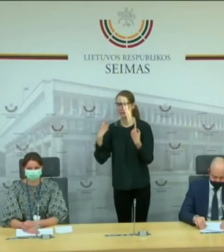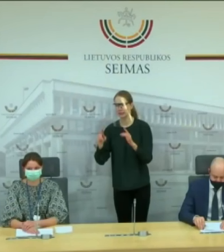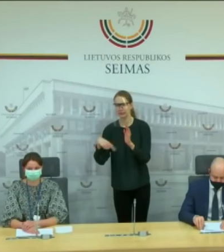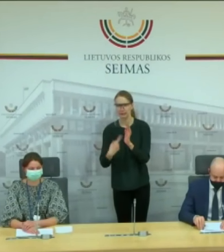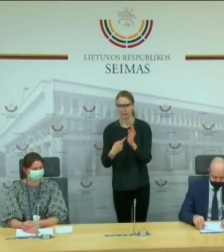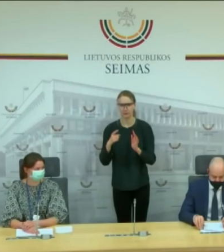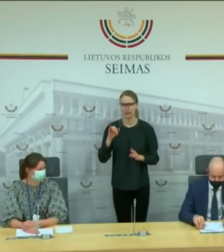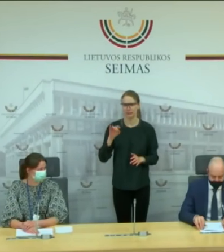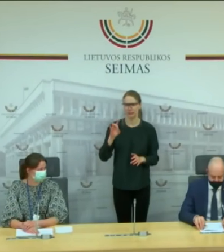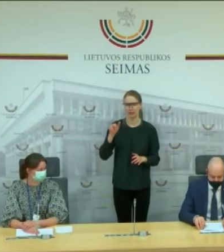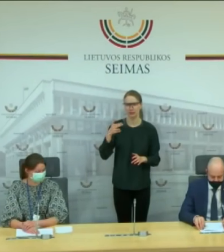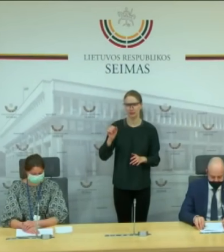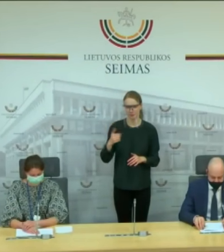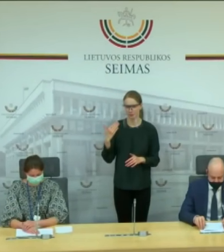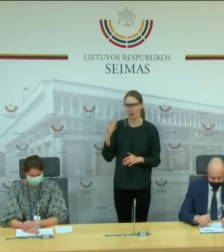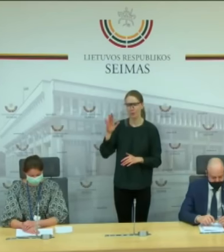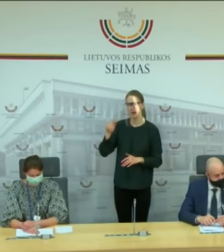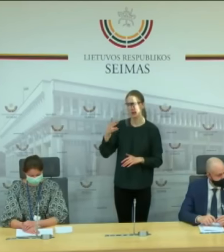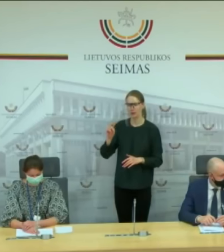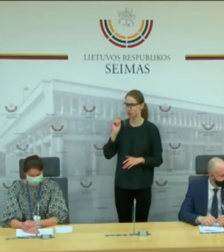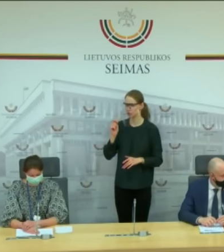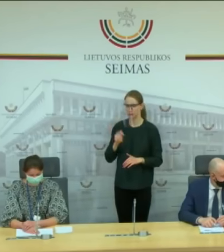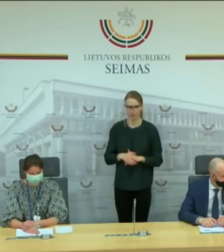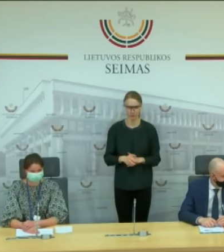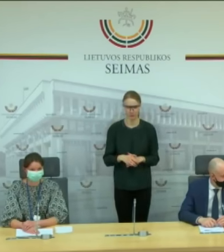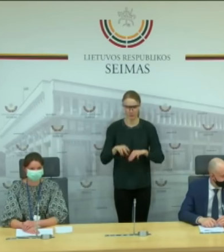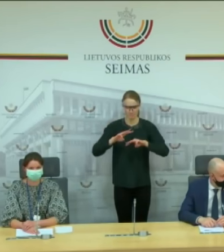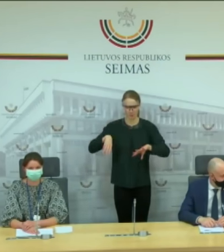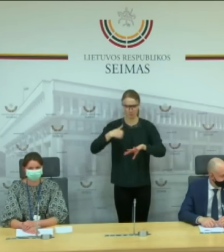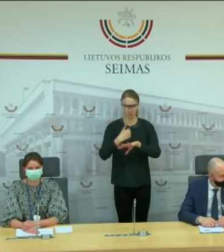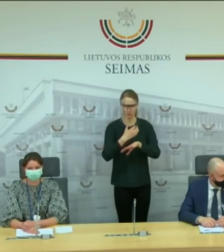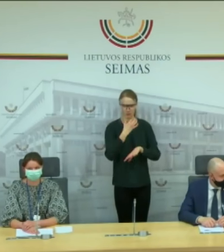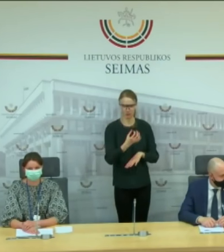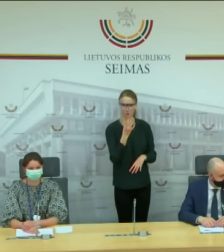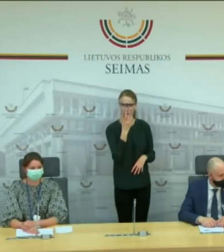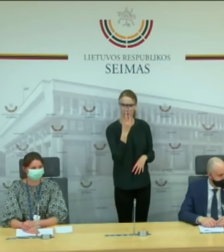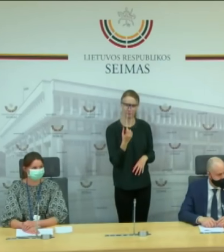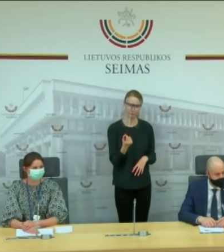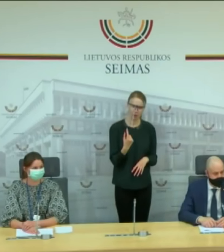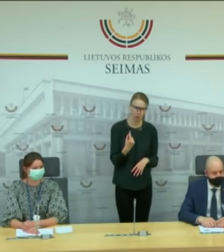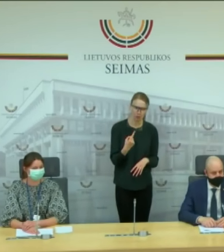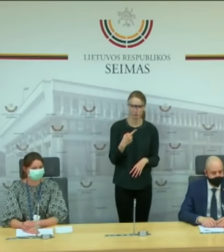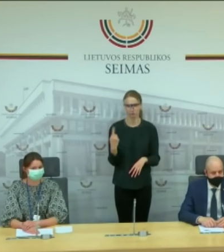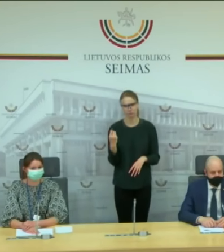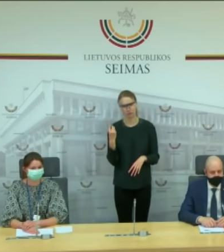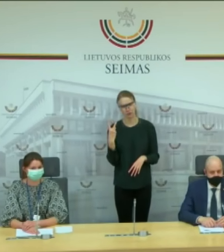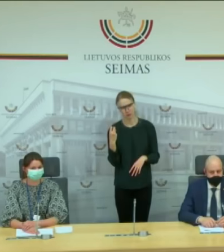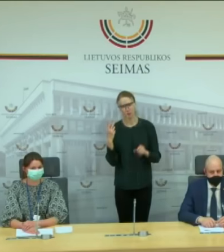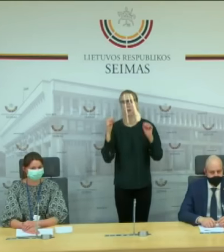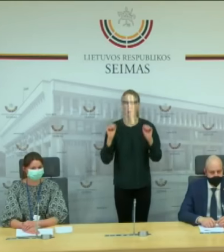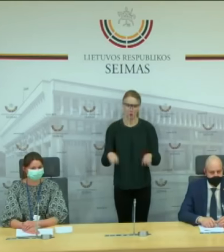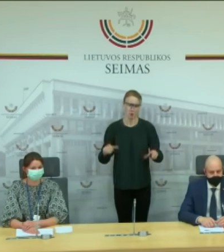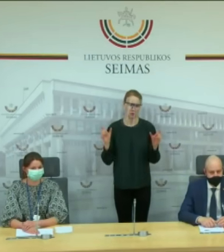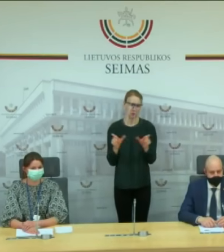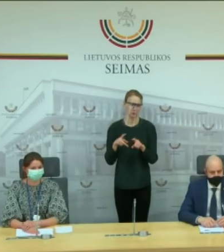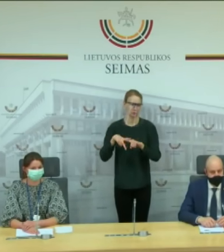iš Igno, iš Baneso. Premjeras Saulius Skvernelis sako, kad gegužės 11 arba 13 gali būti paskutinė karantino